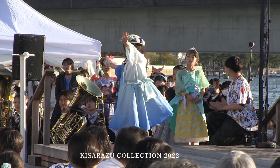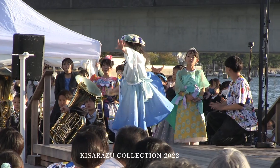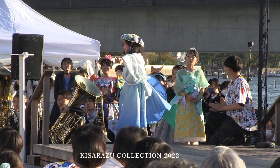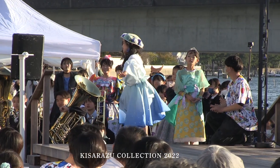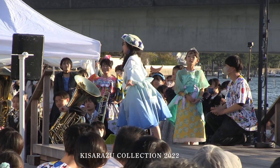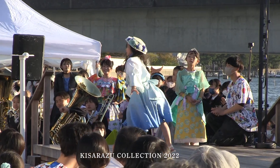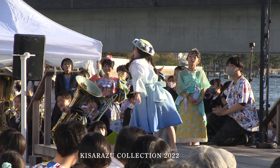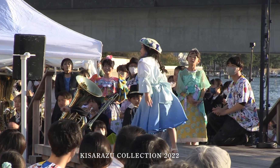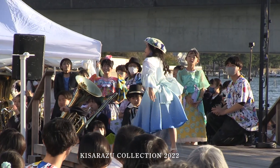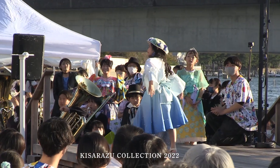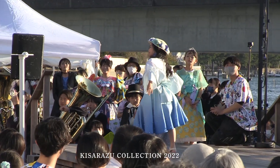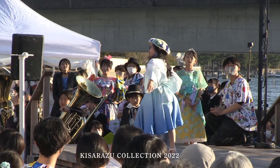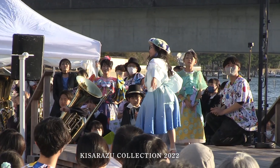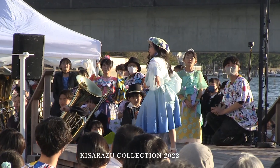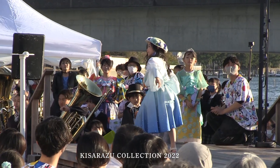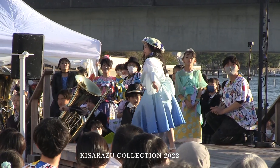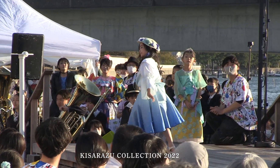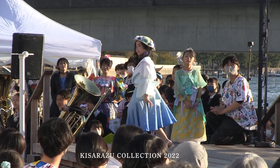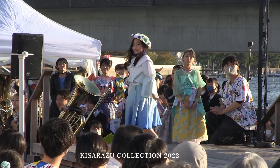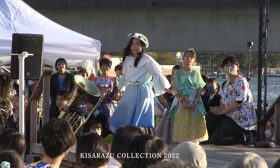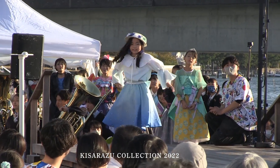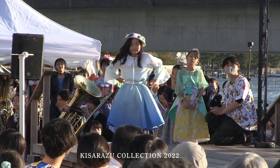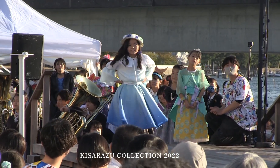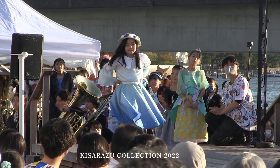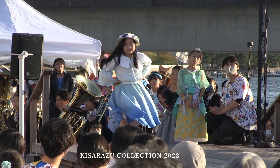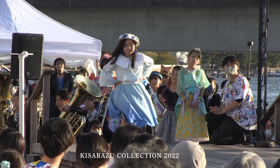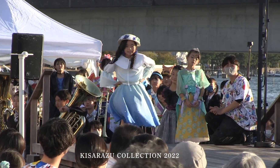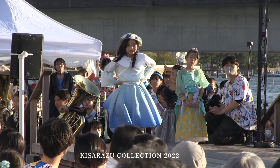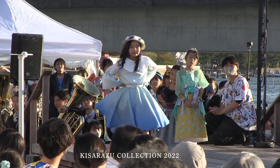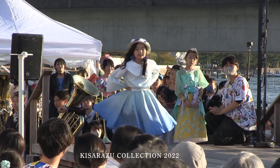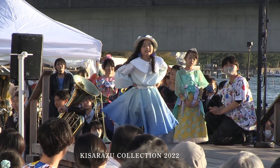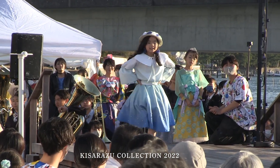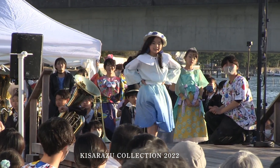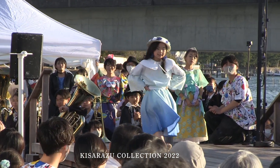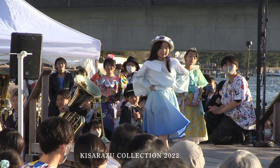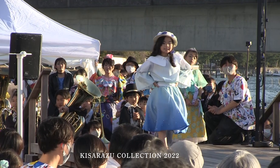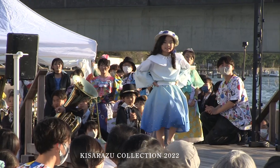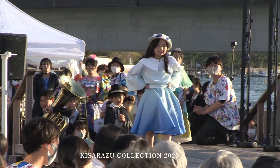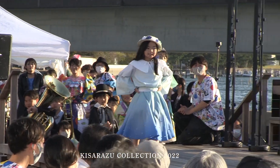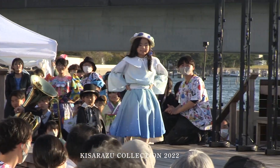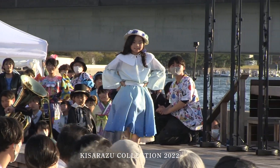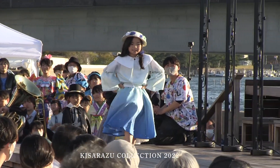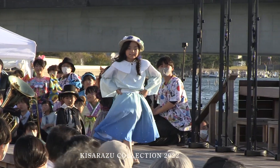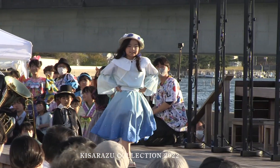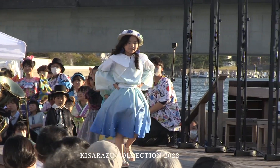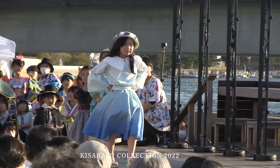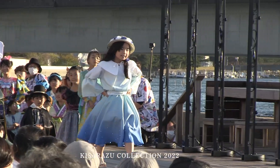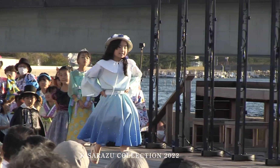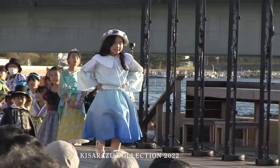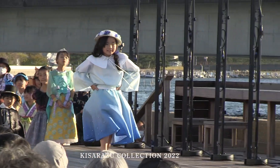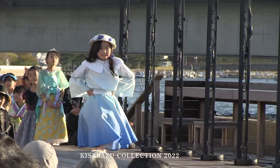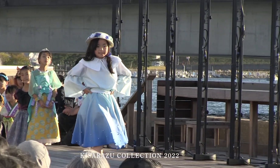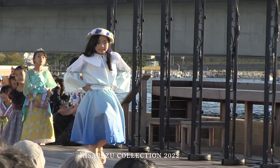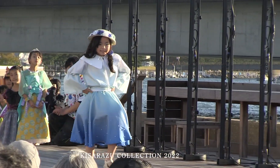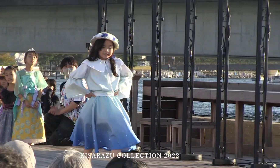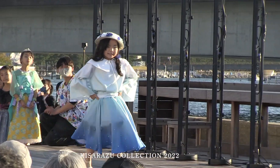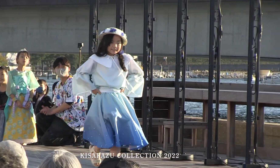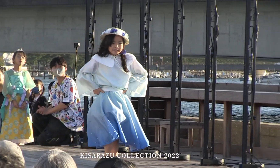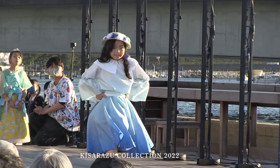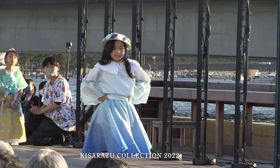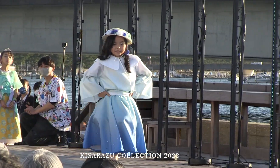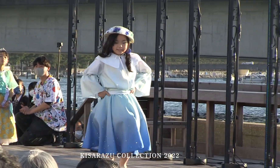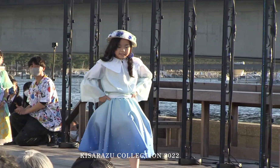いちゃんの魅力が最大限表現できるようなゆいちゃんの好きなこと、物などを込めた服になりました